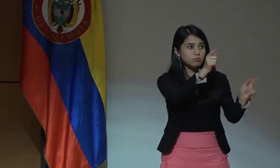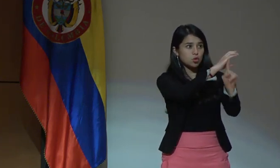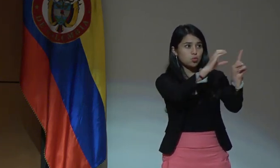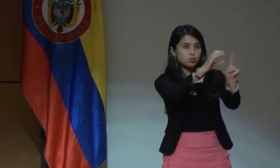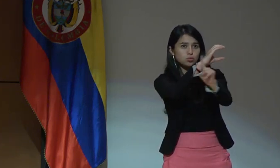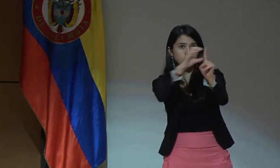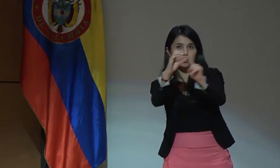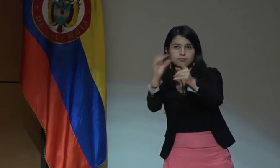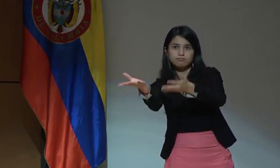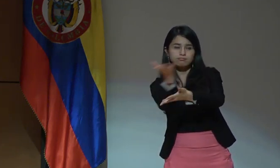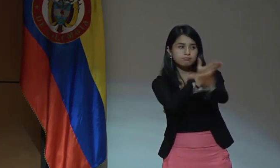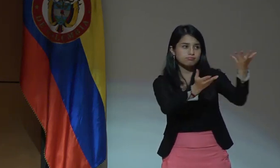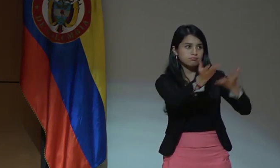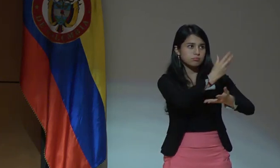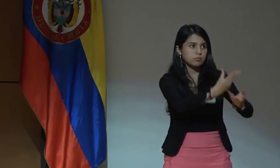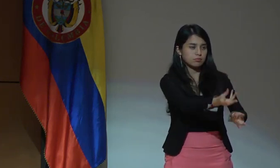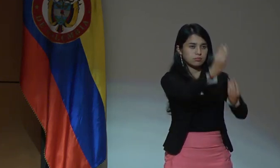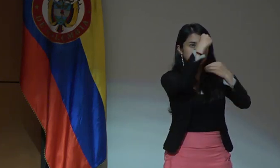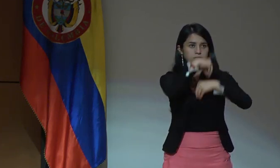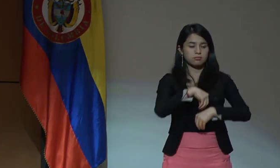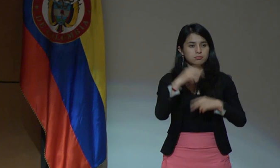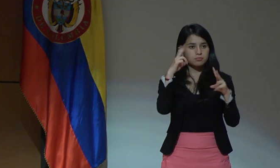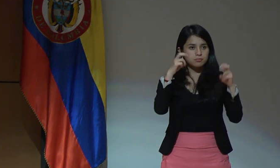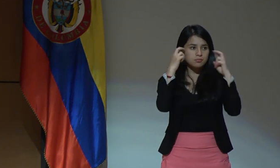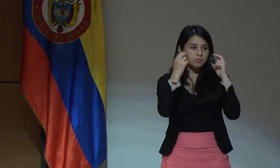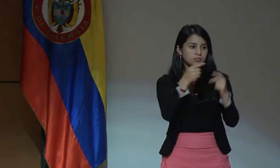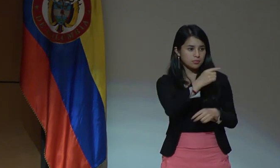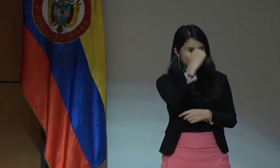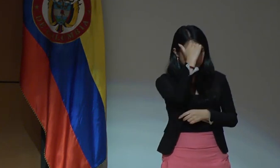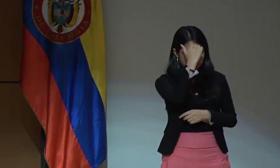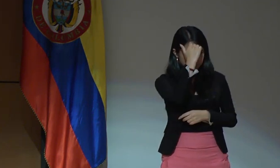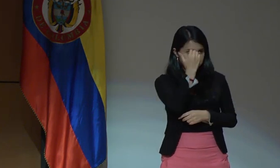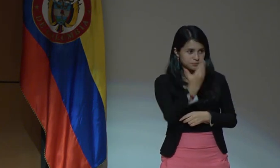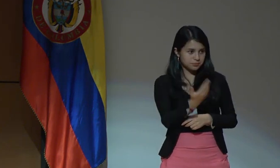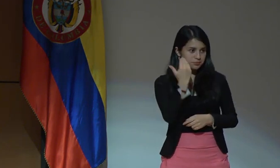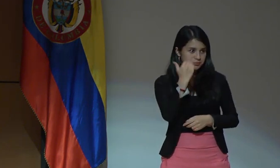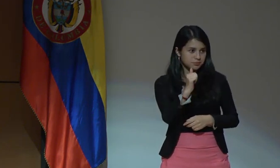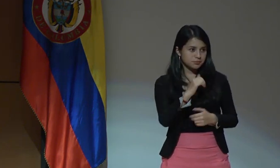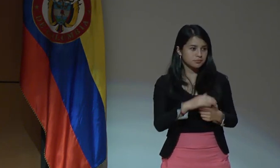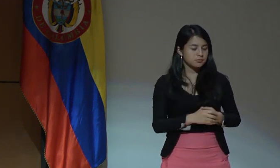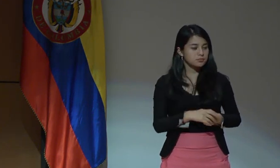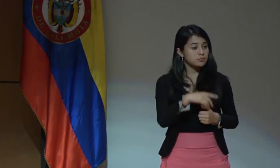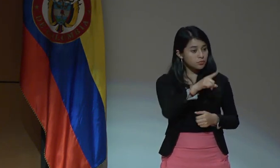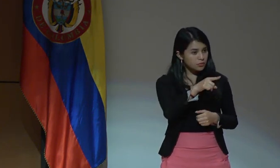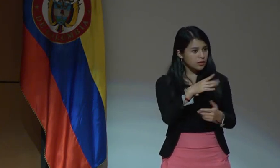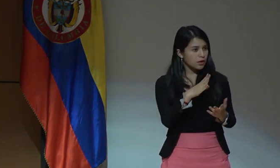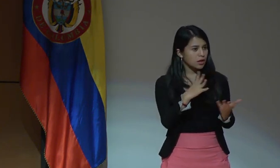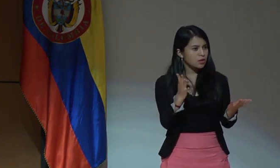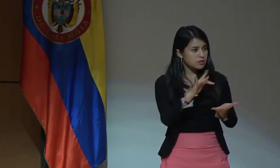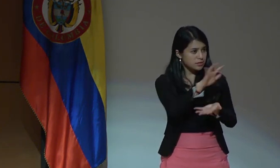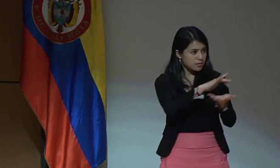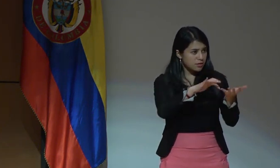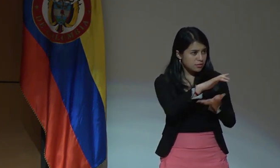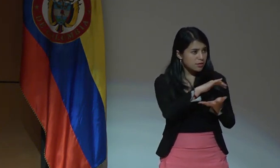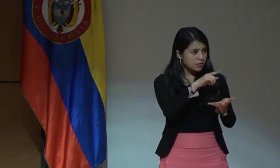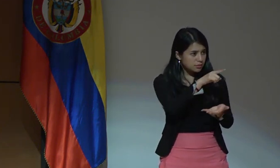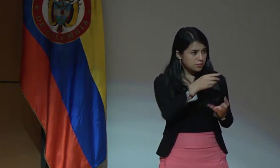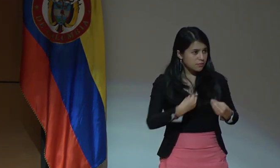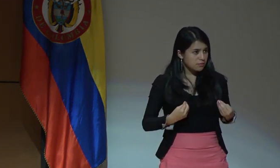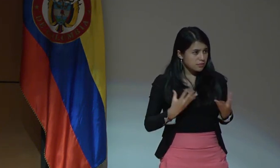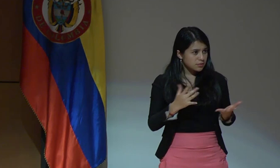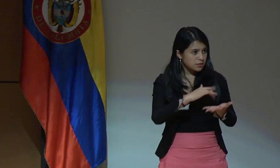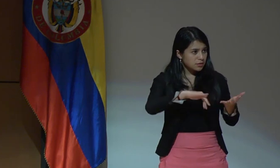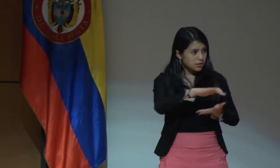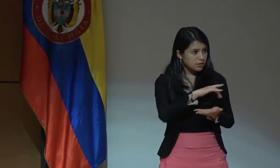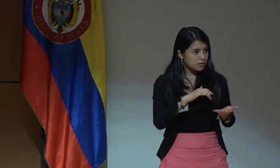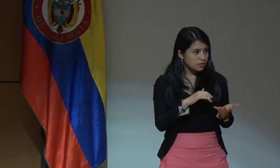de la interculturalidad. Tal vez la profesora del… Usted es de Santander o vive en Santander, ¿cierto?